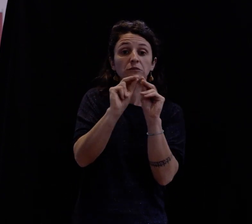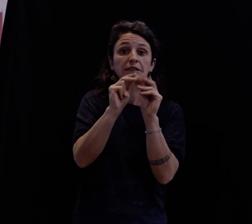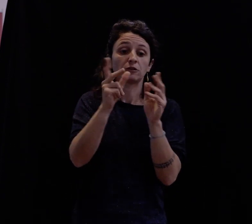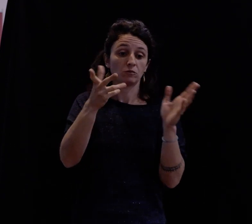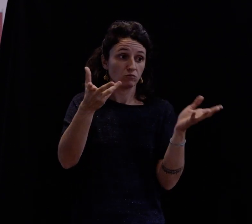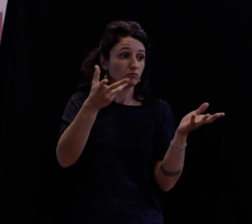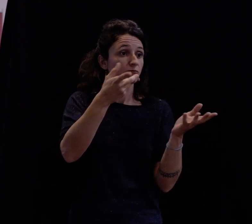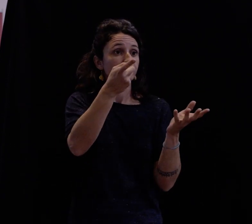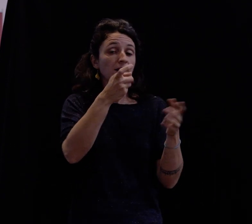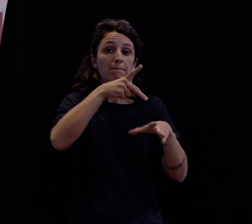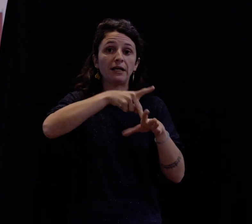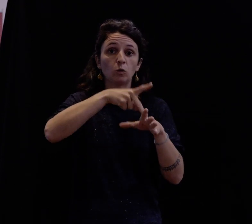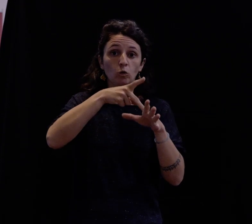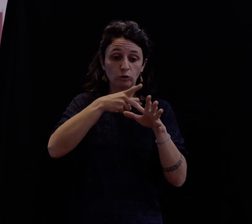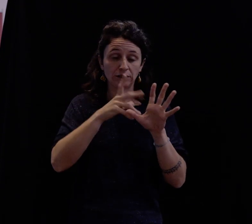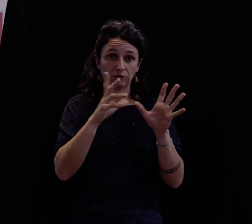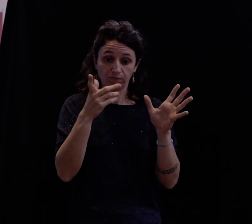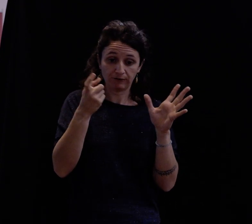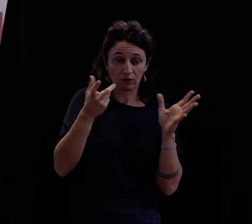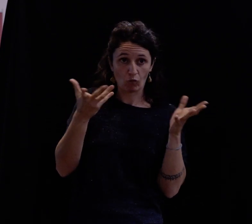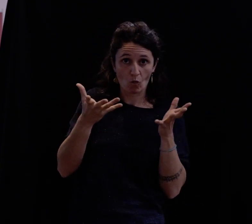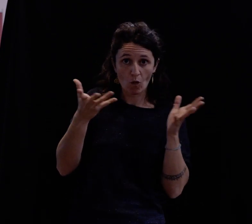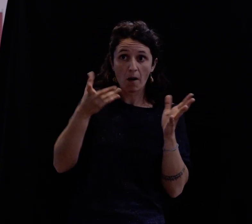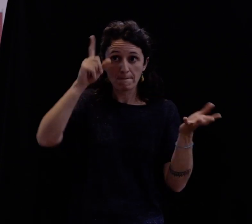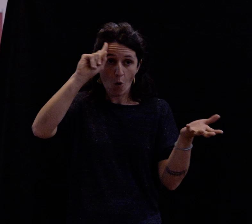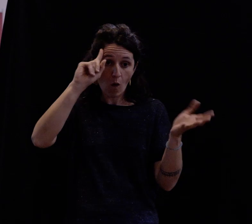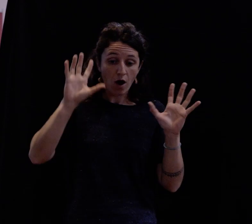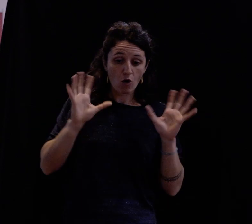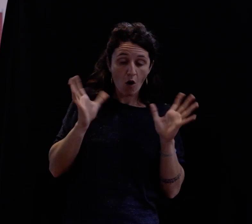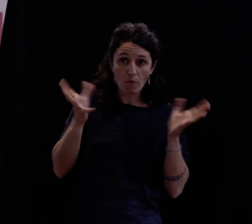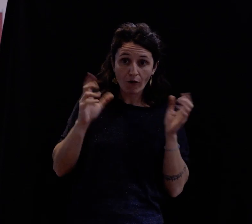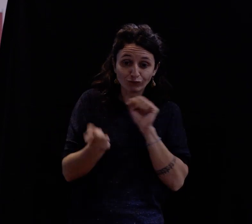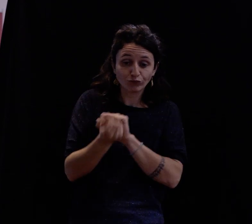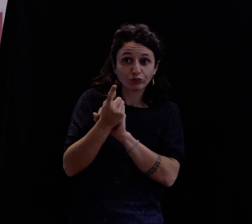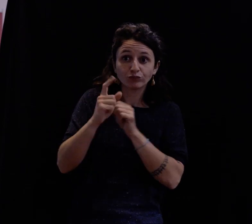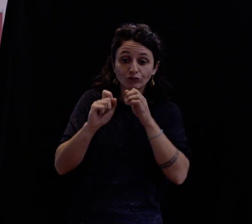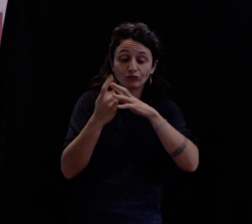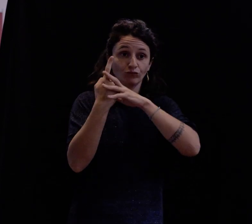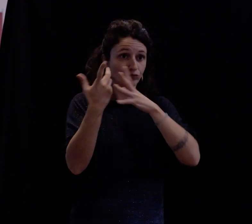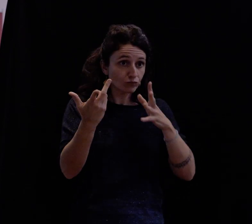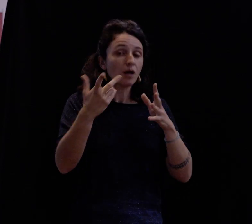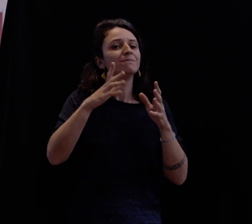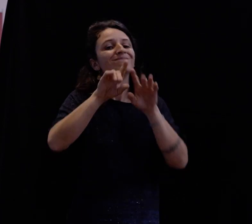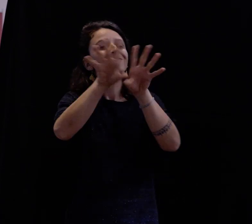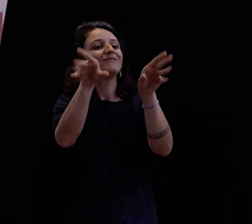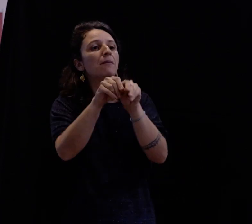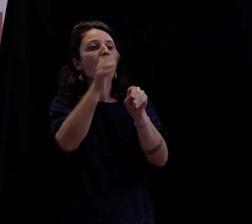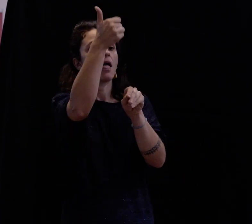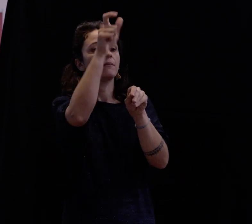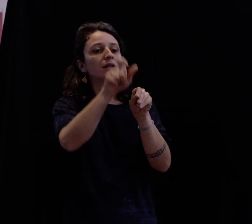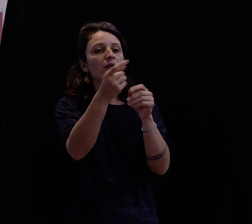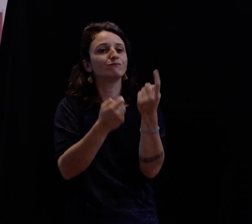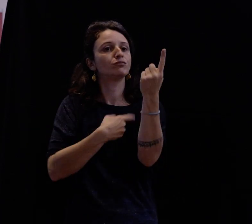personne. Est-ce qu'il y a d'autres personnes qui peuvent être concernées dans la famille lorsqu'il y a une personne qui est atteinte du syndrome